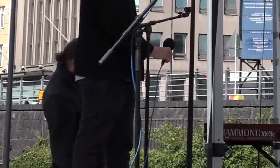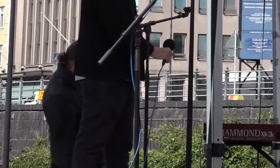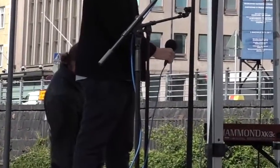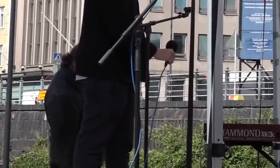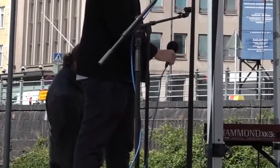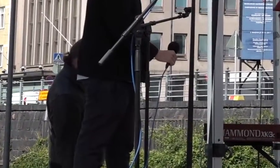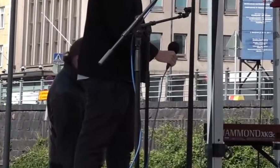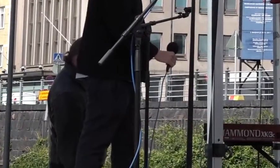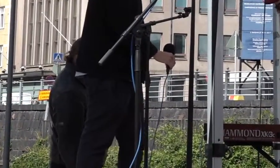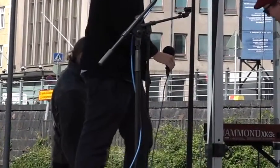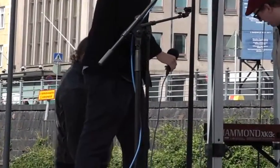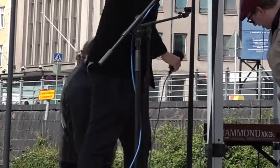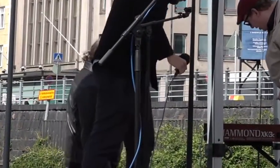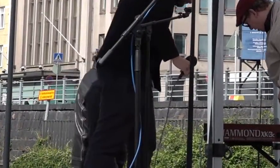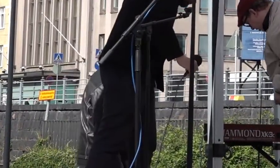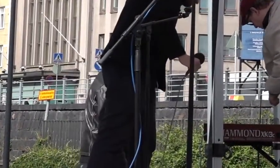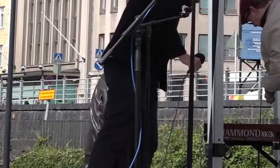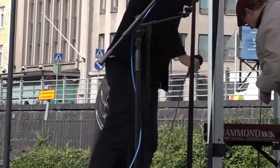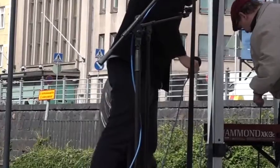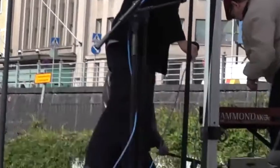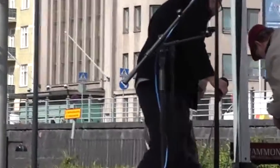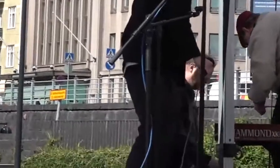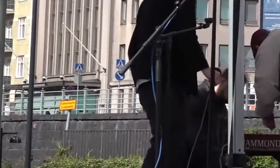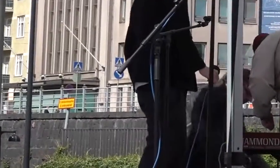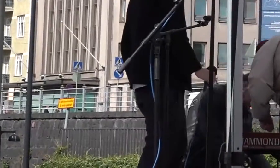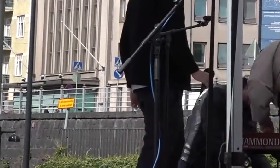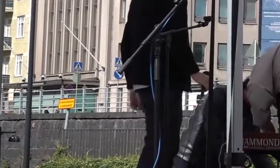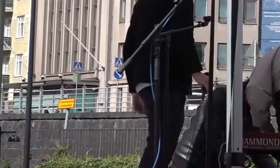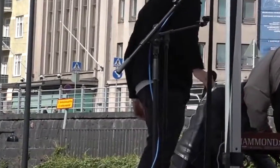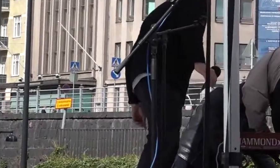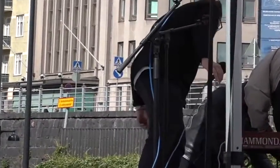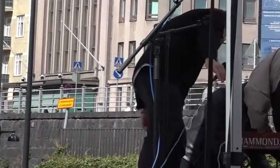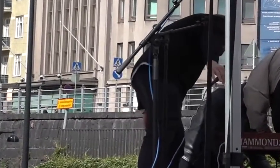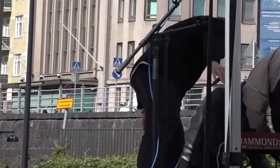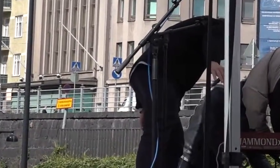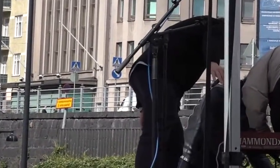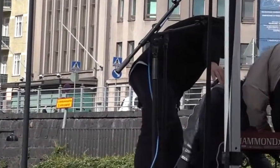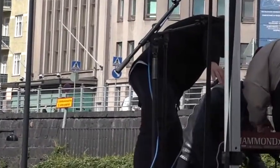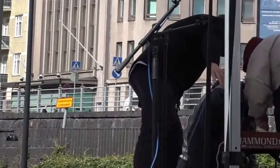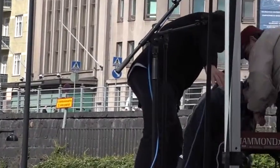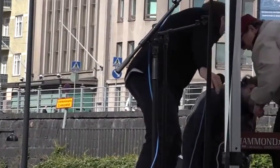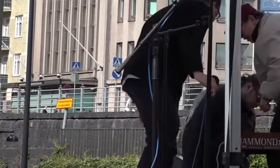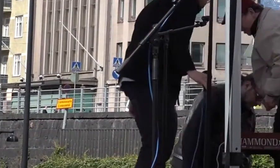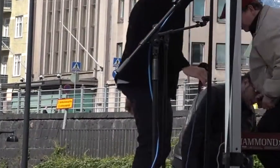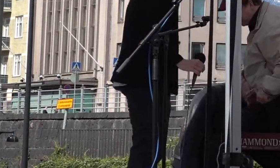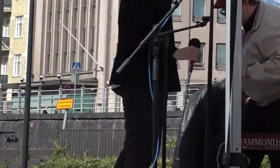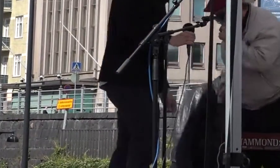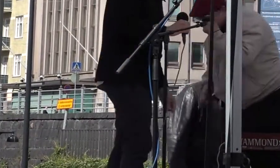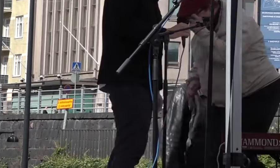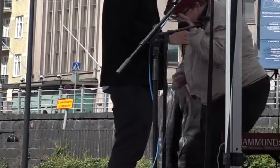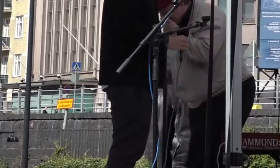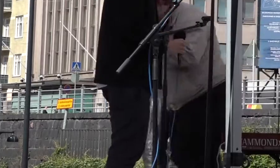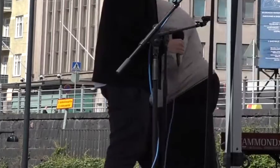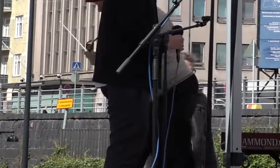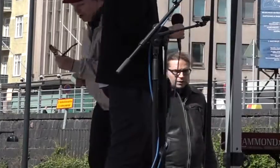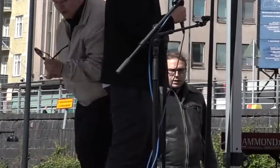Hammond Neroksi. Ja hän itse pyysi esittelemään itsensä, että olen Hammond-urkuri Kalle